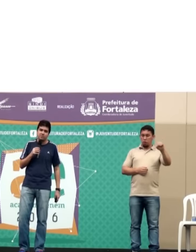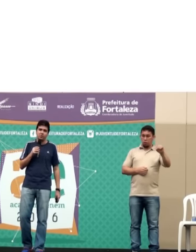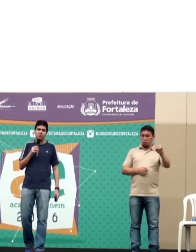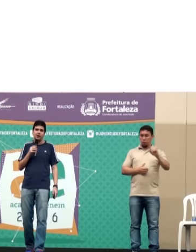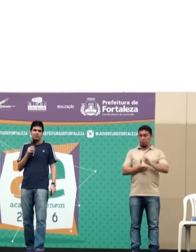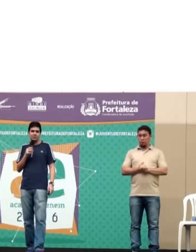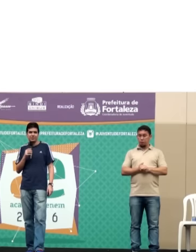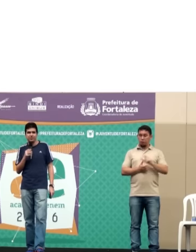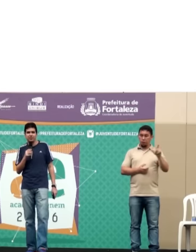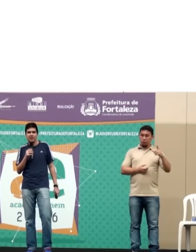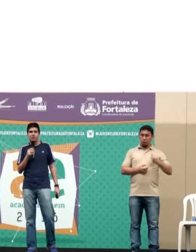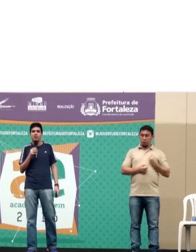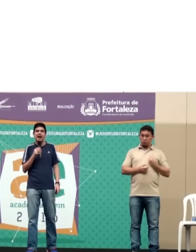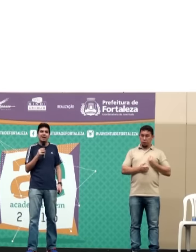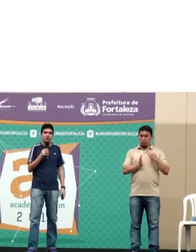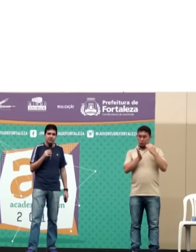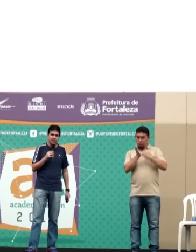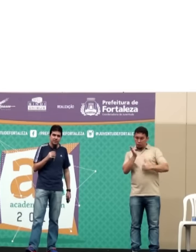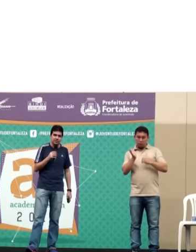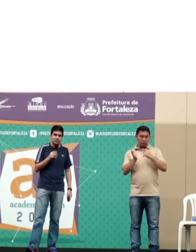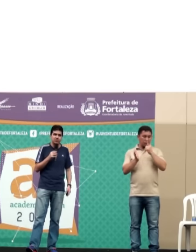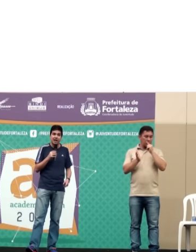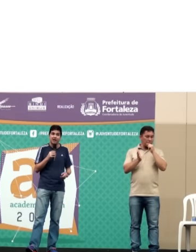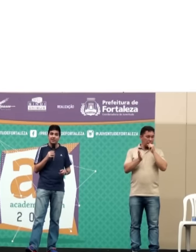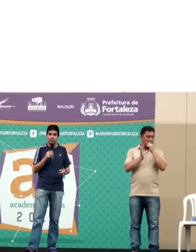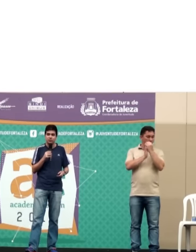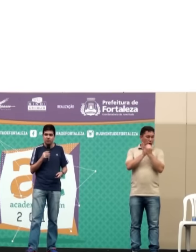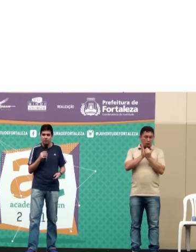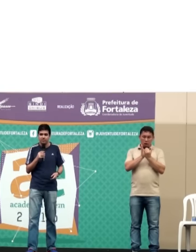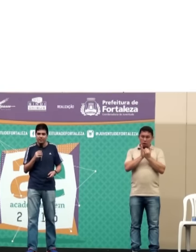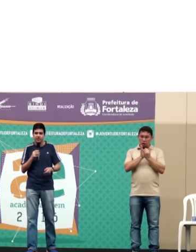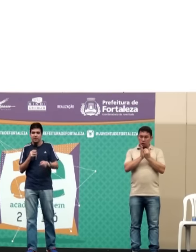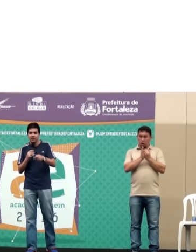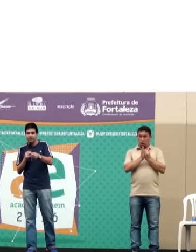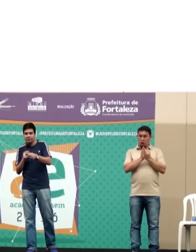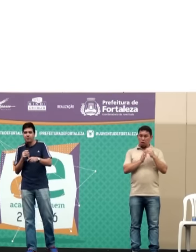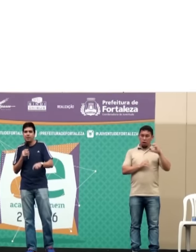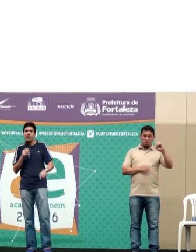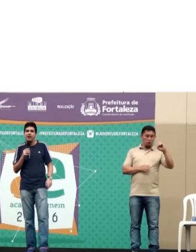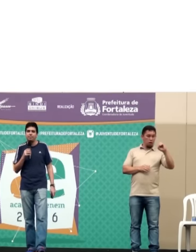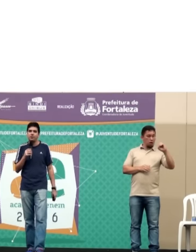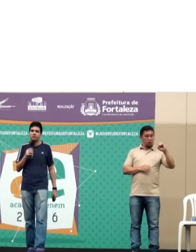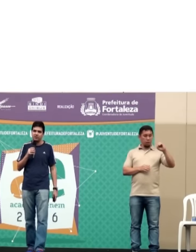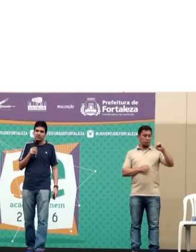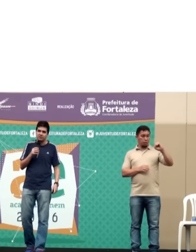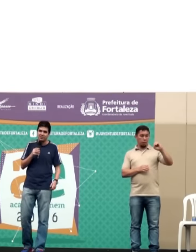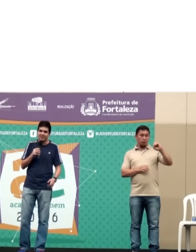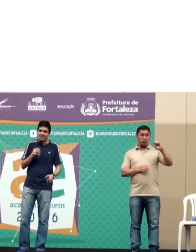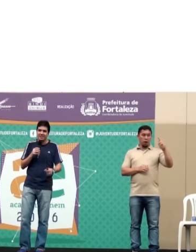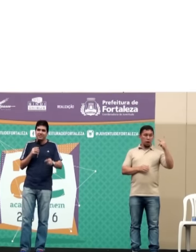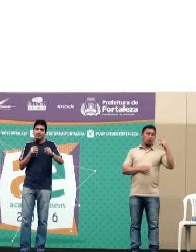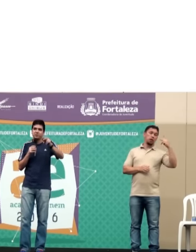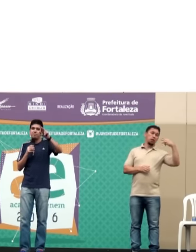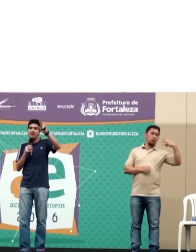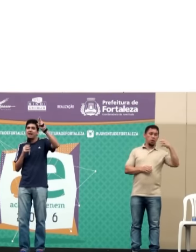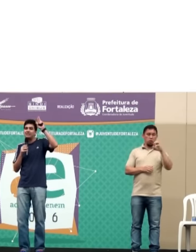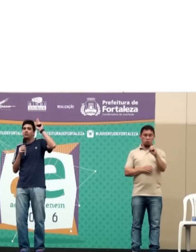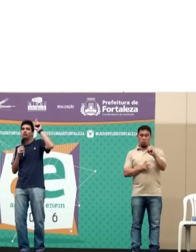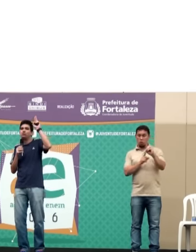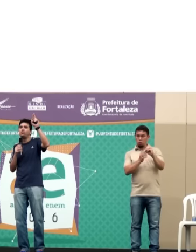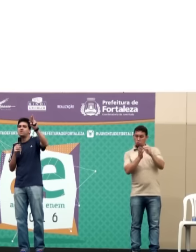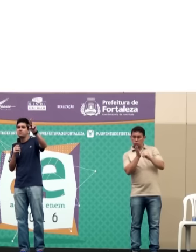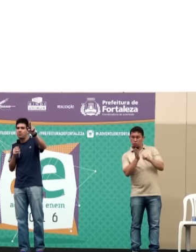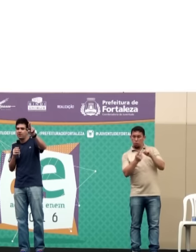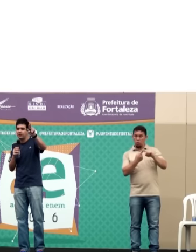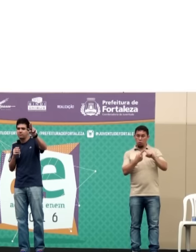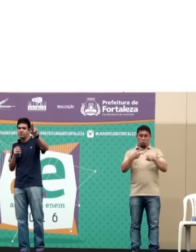esse H3PO4 e tirar uma água dele, tirar H2O, ele vai formar o HPO3. E se eu